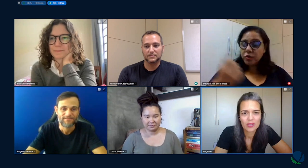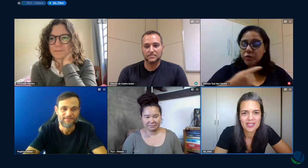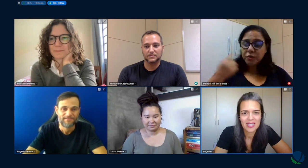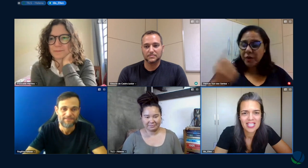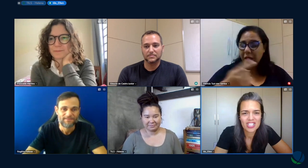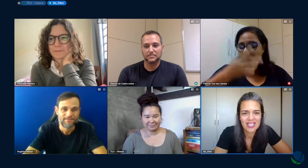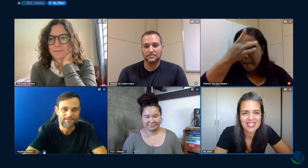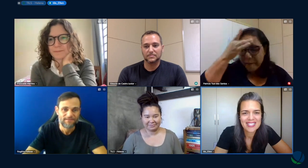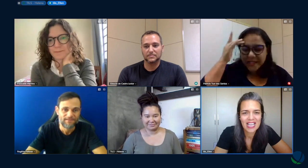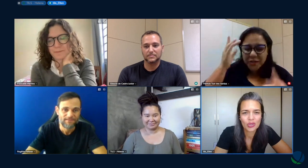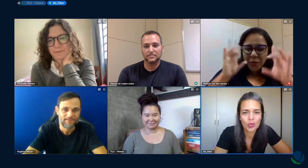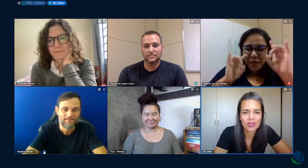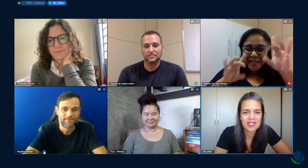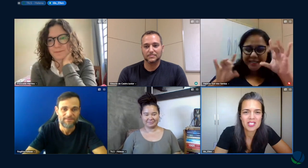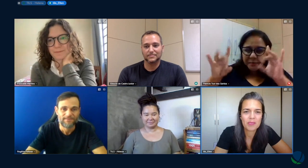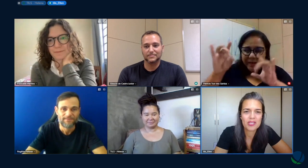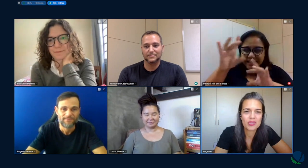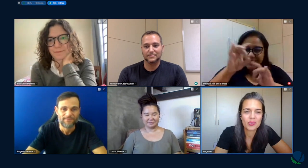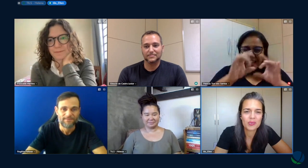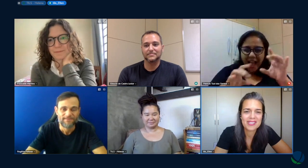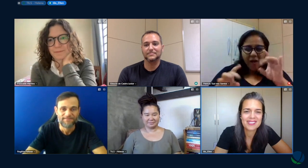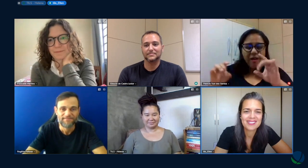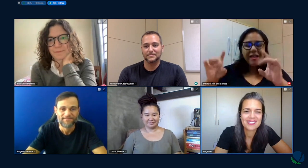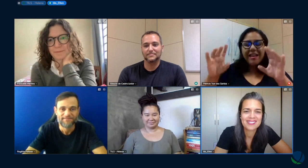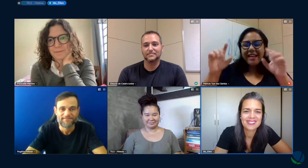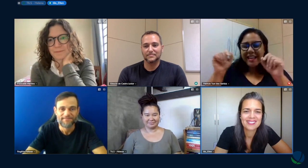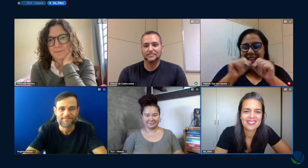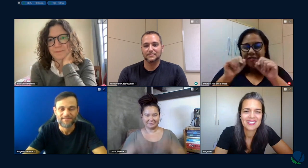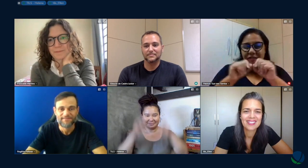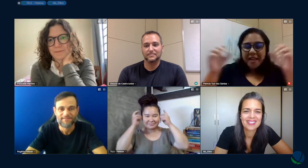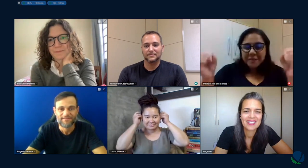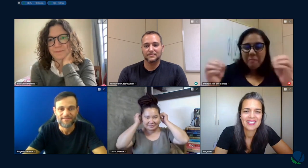Agora eu gostaria de agradecer a todas as pessoas